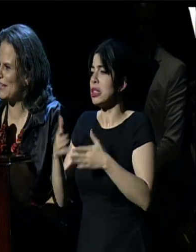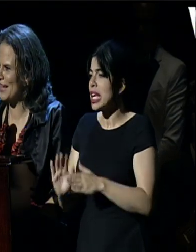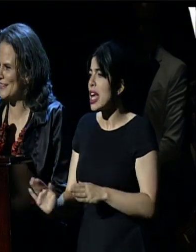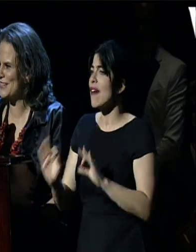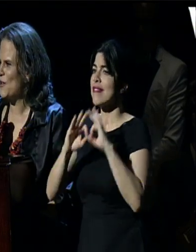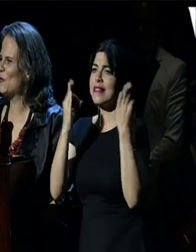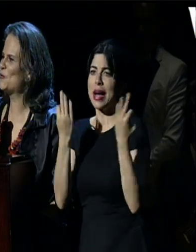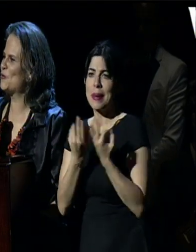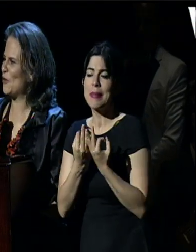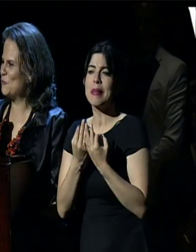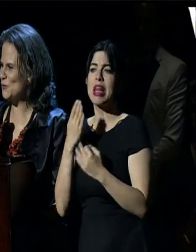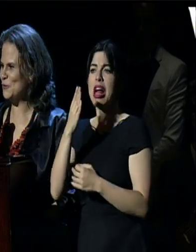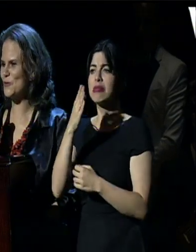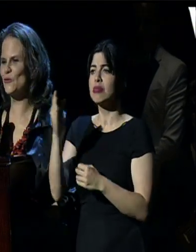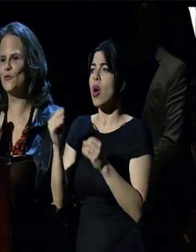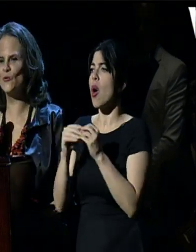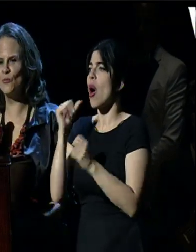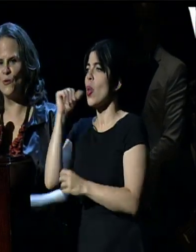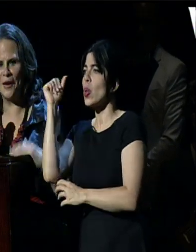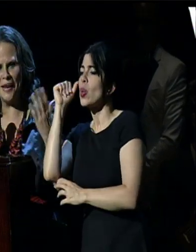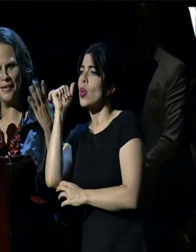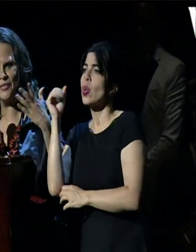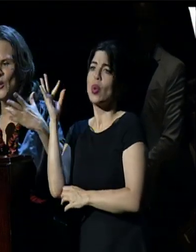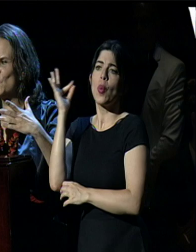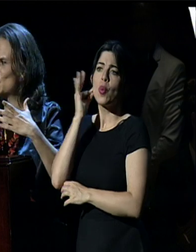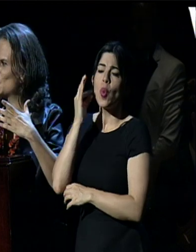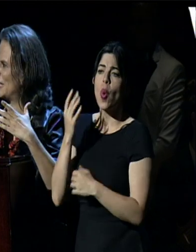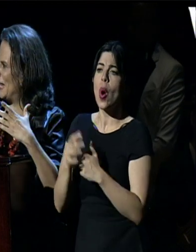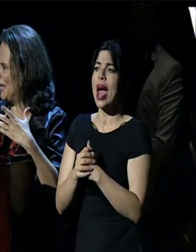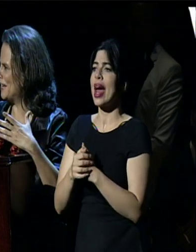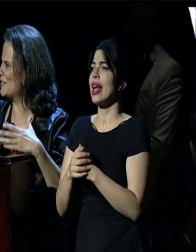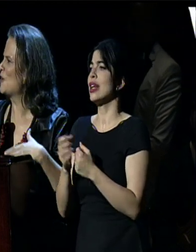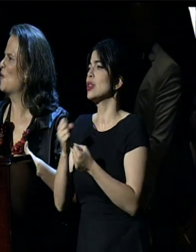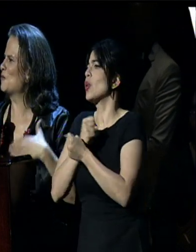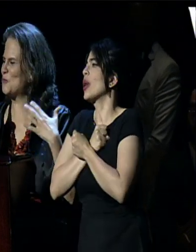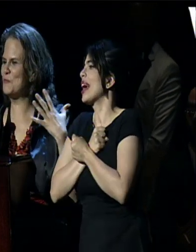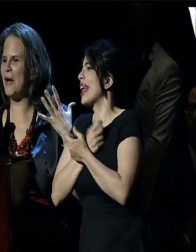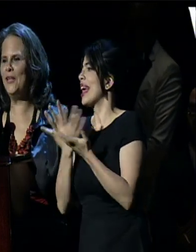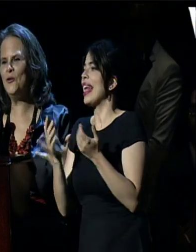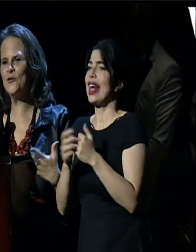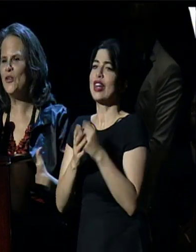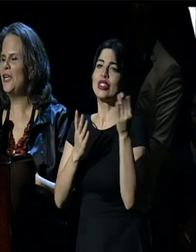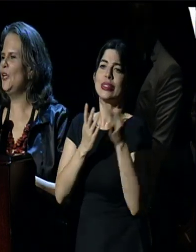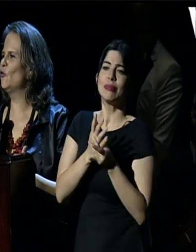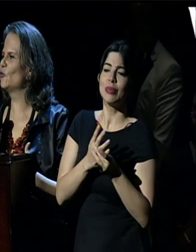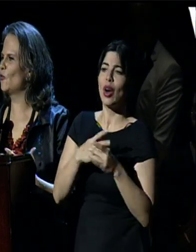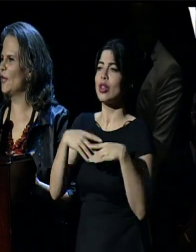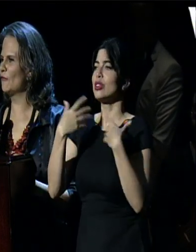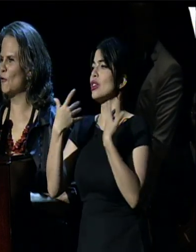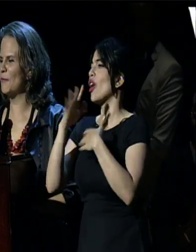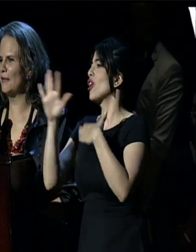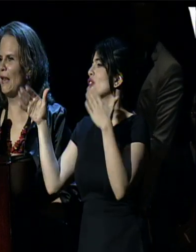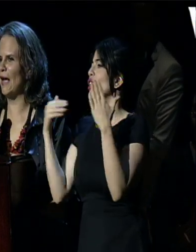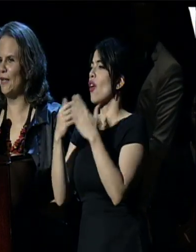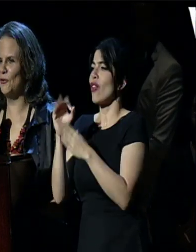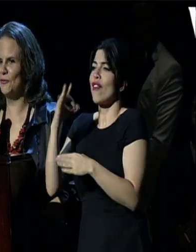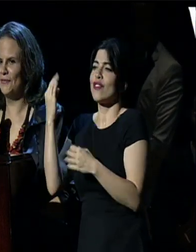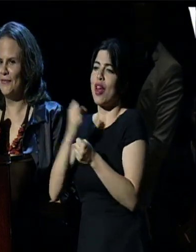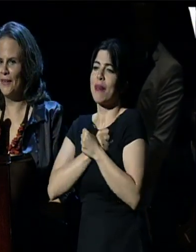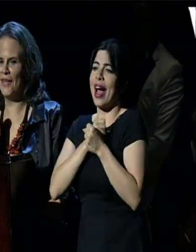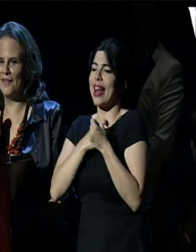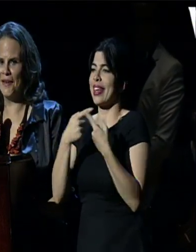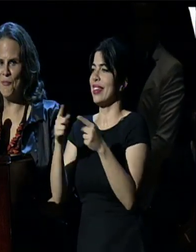sus familiares, con sus adultos, con sus mujeres, con sus quereres, con sus maridos y con todas las formas del